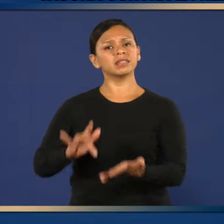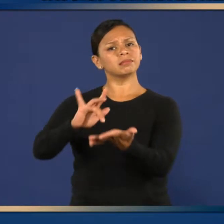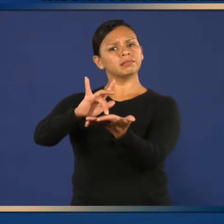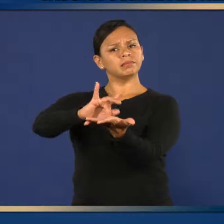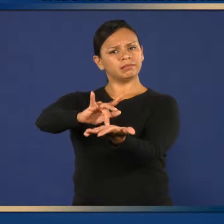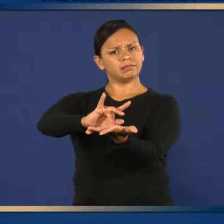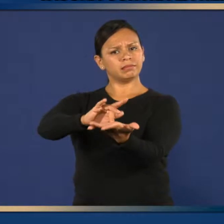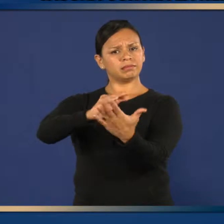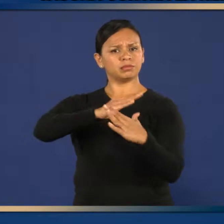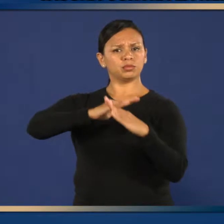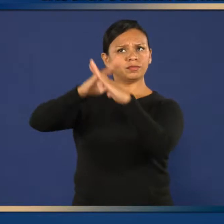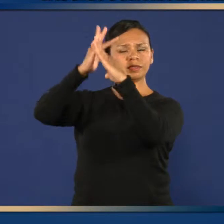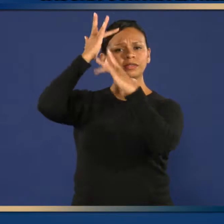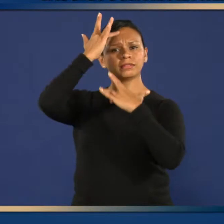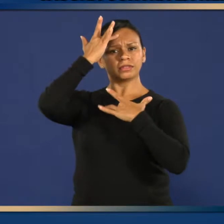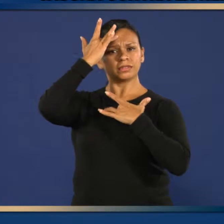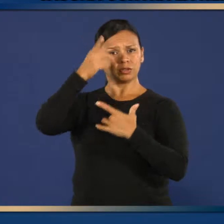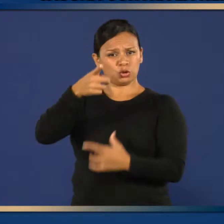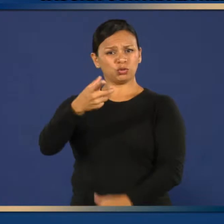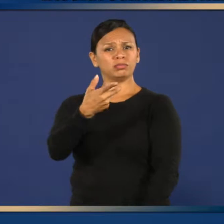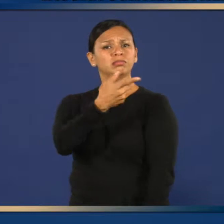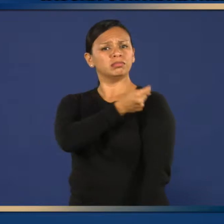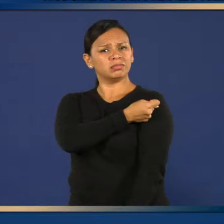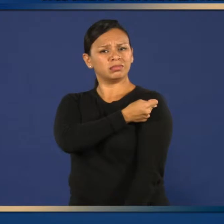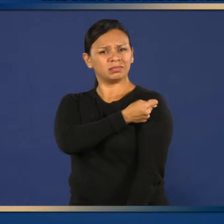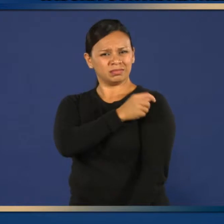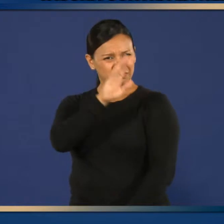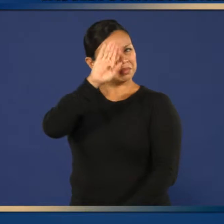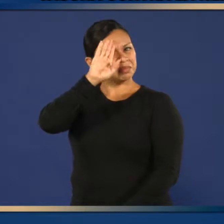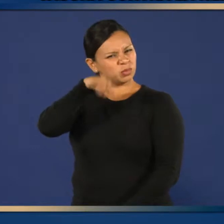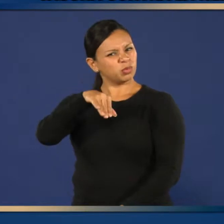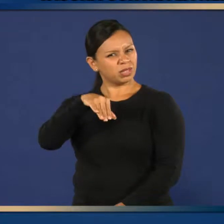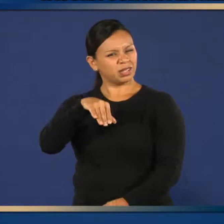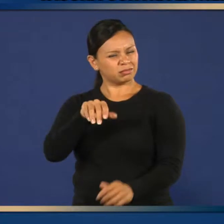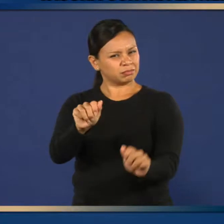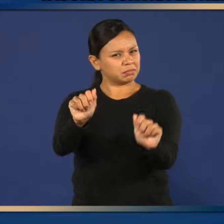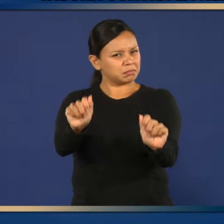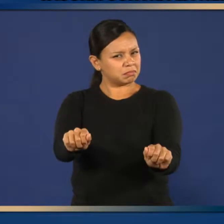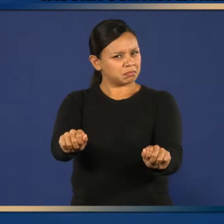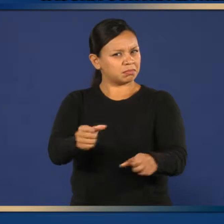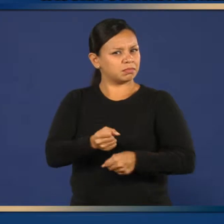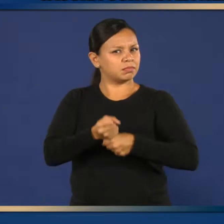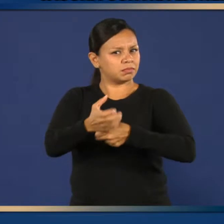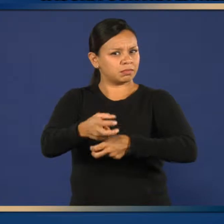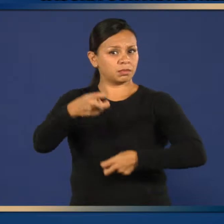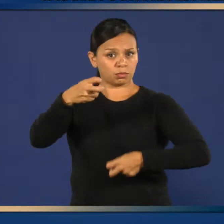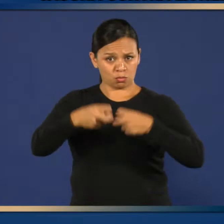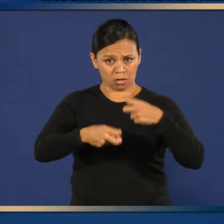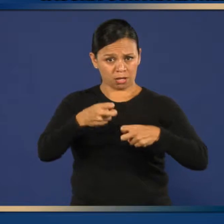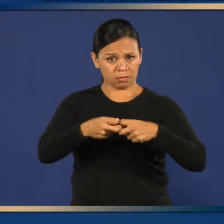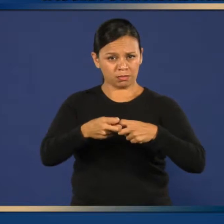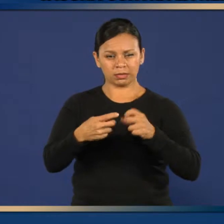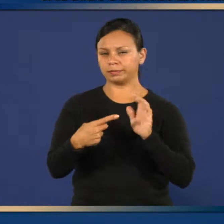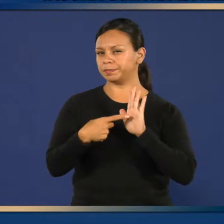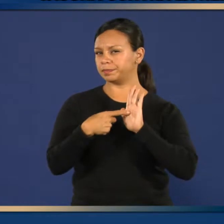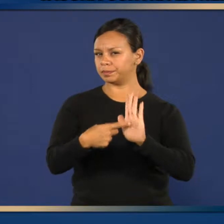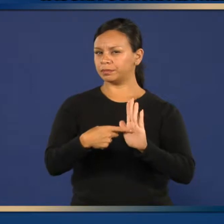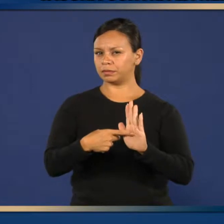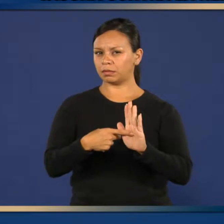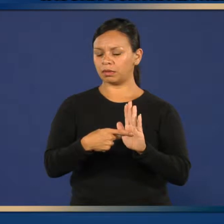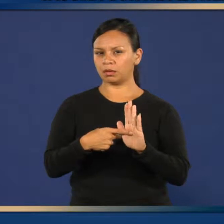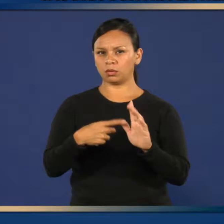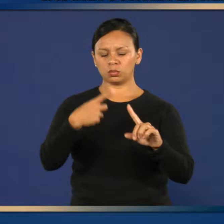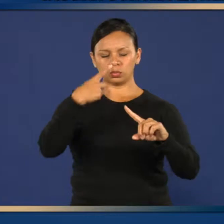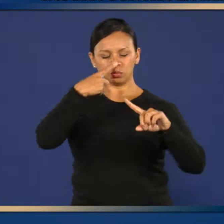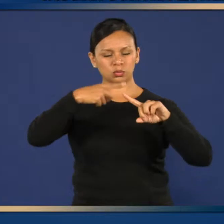una vacuna como todo medicamento tiene la posibilidad de causar problemas serios como